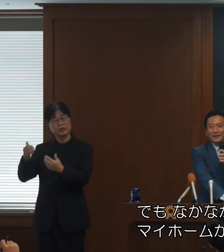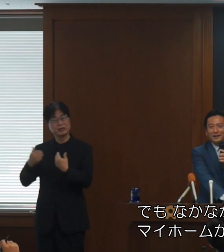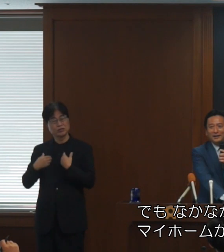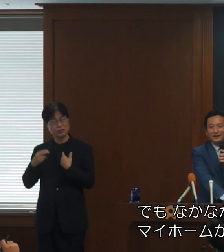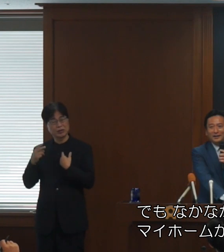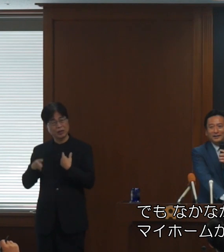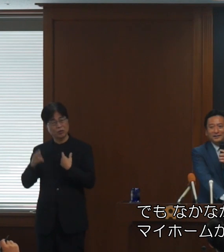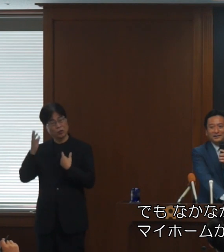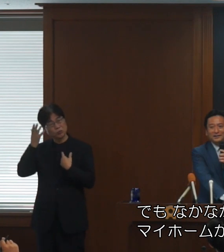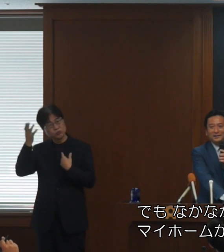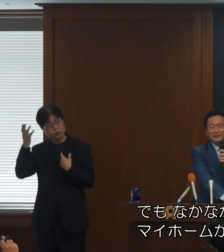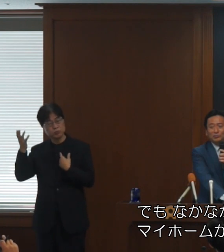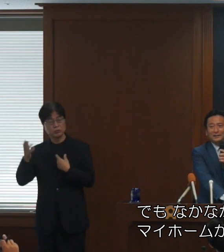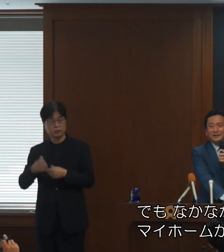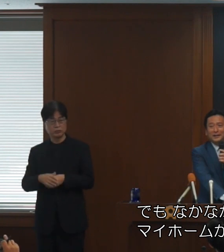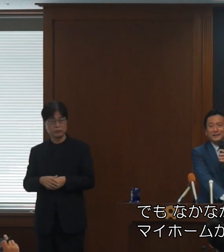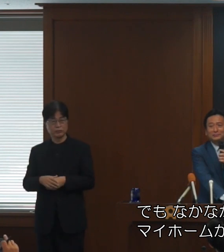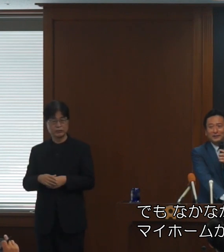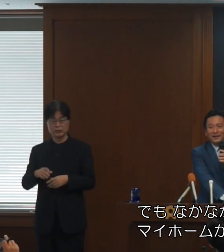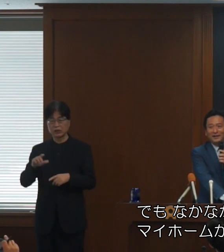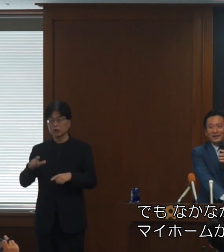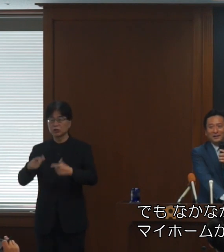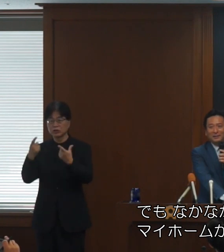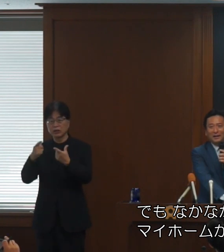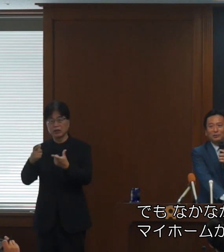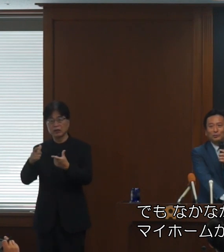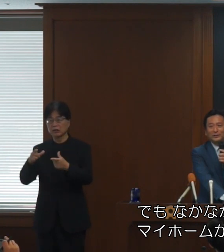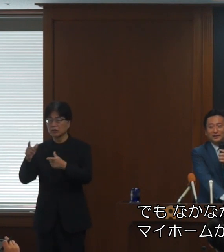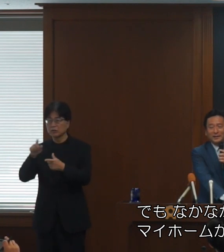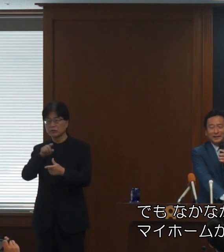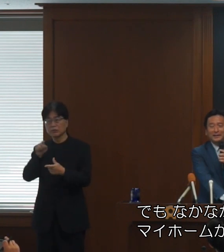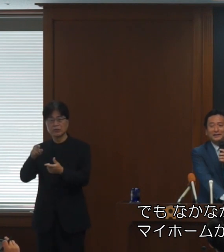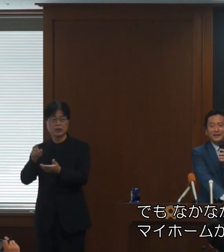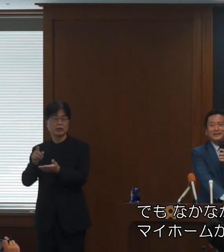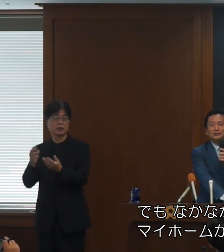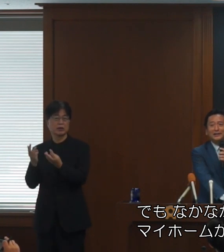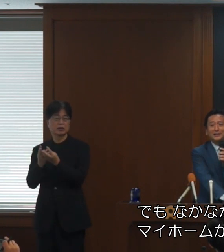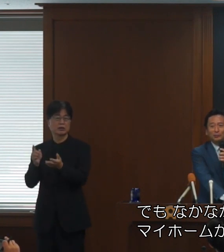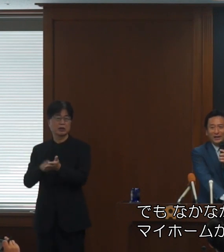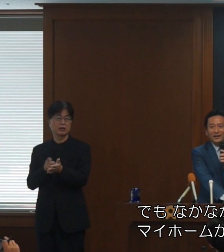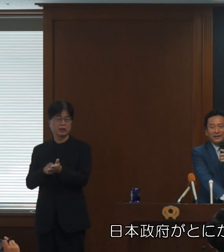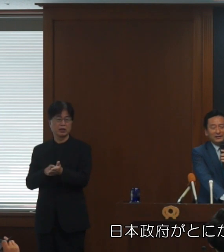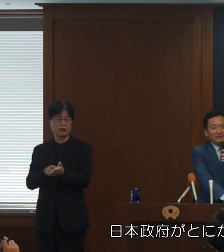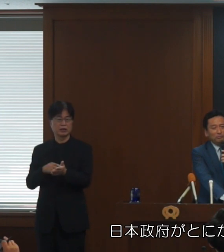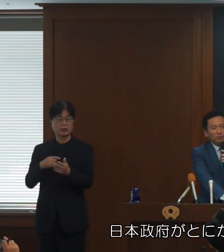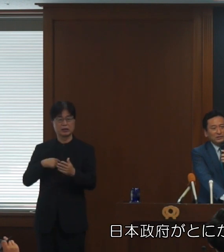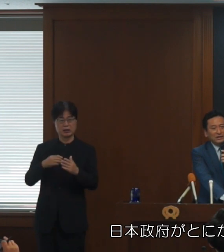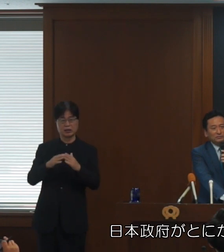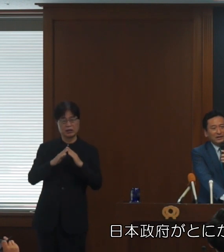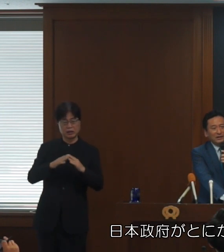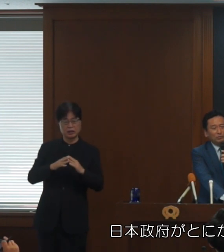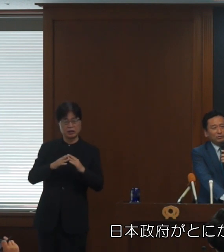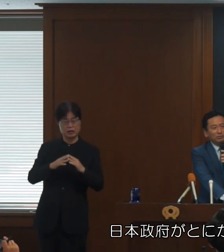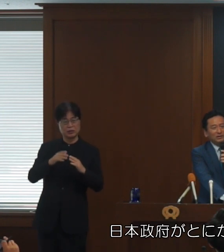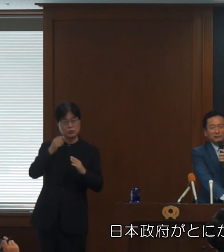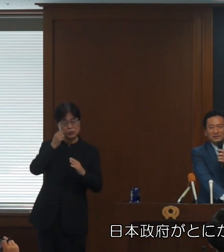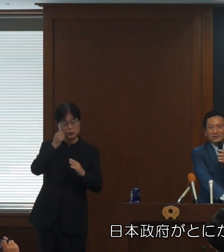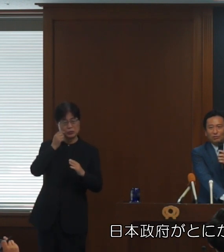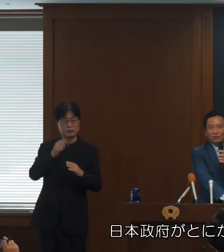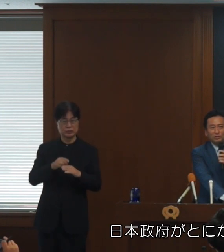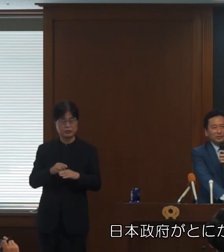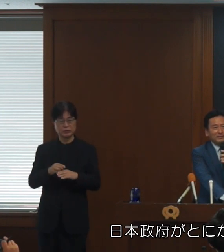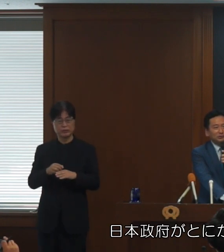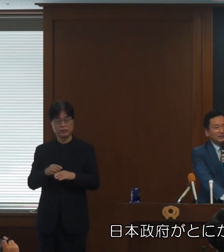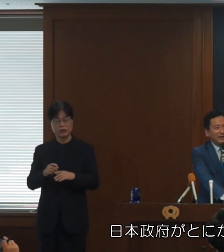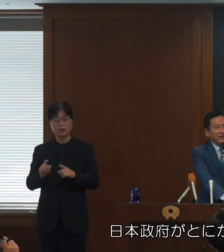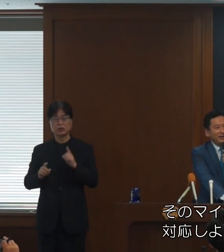なかなか機能数が足りなくてマイホームができにくかったので日本政府がもうとにかく